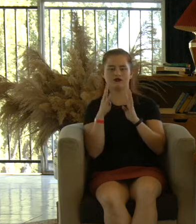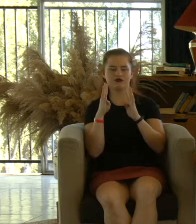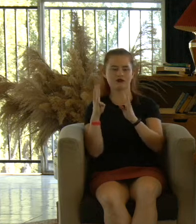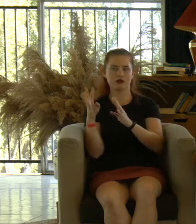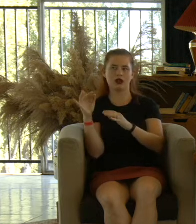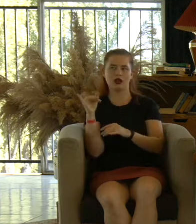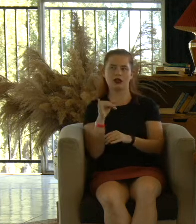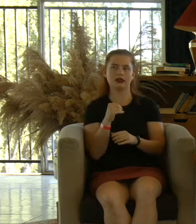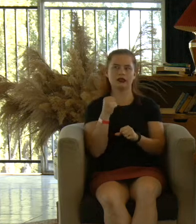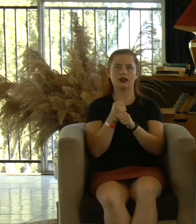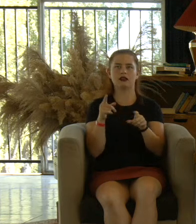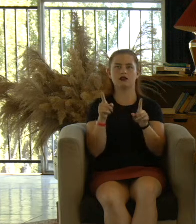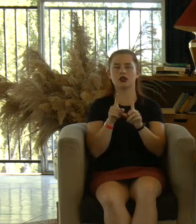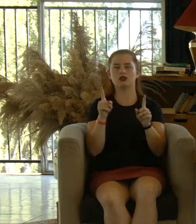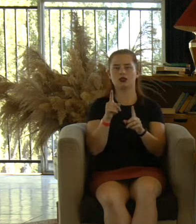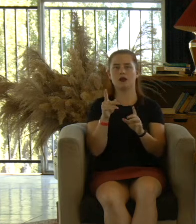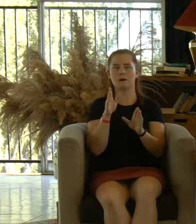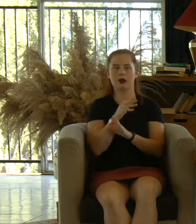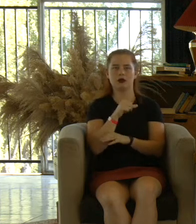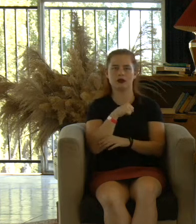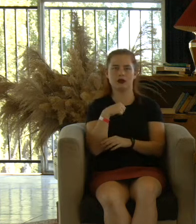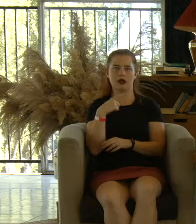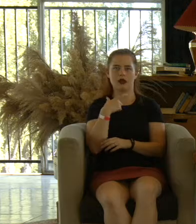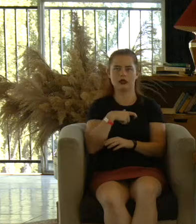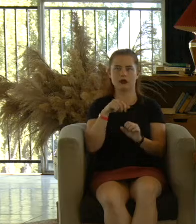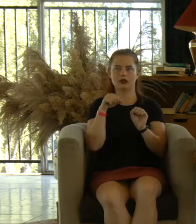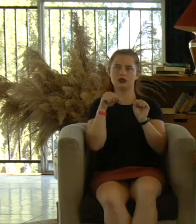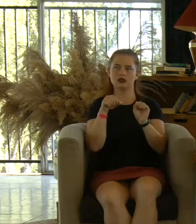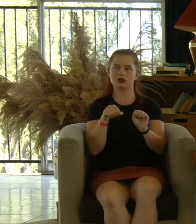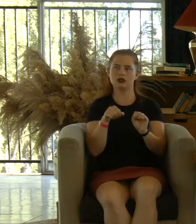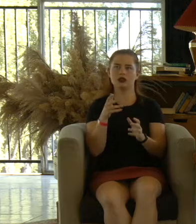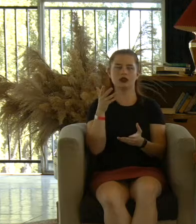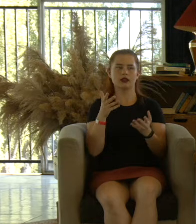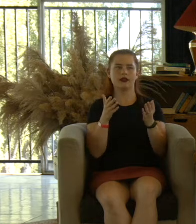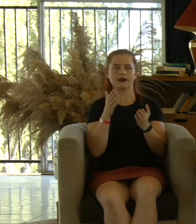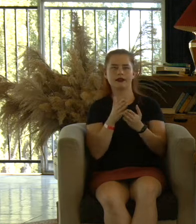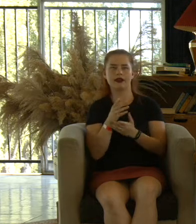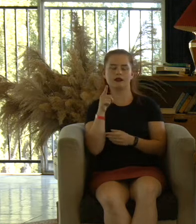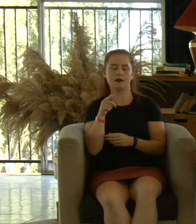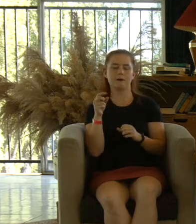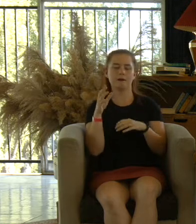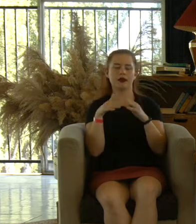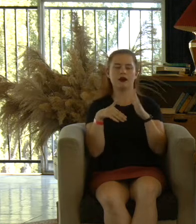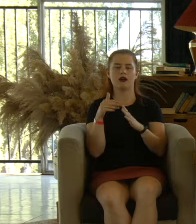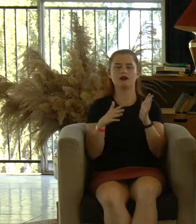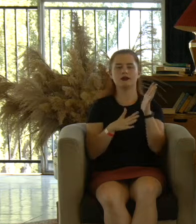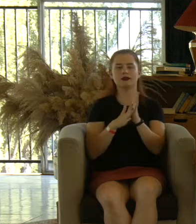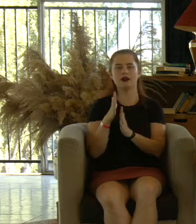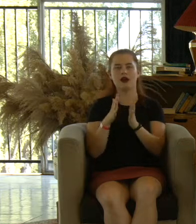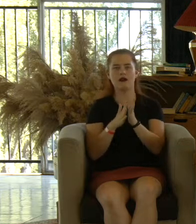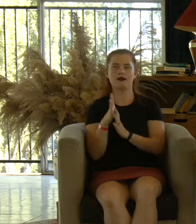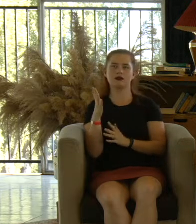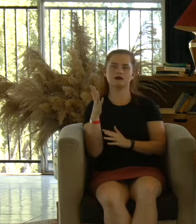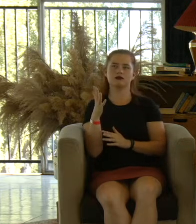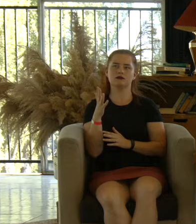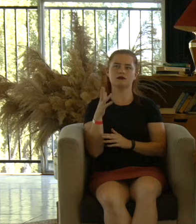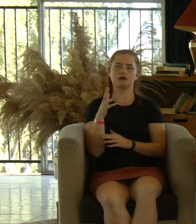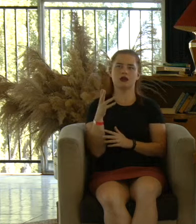защищала. Ну, если очень грубо, в междурядье они садят специальные травы, которые, скажем